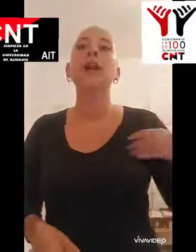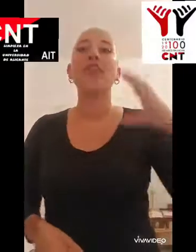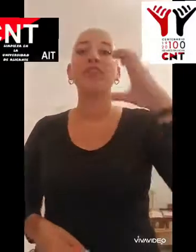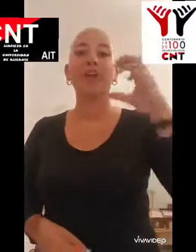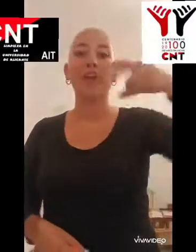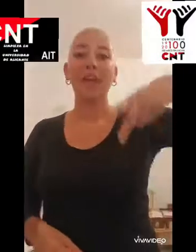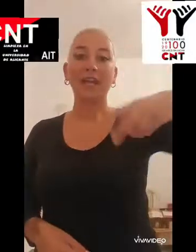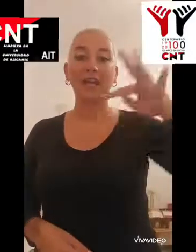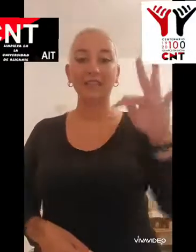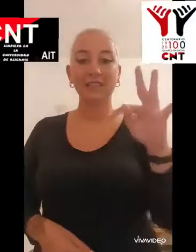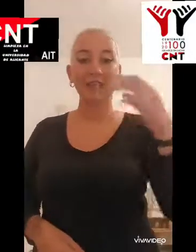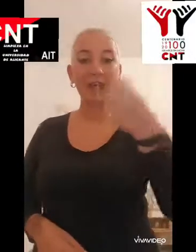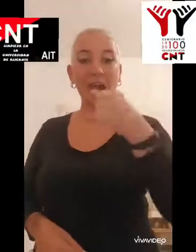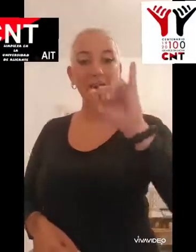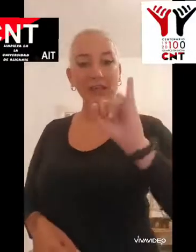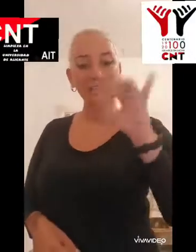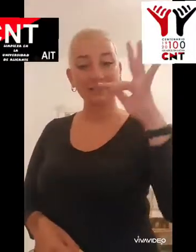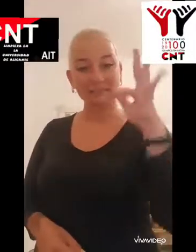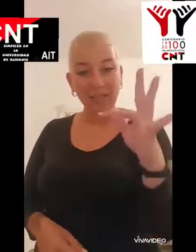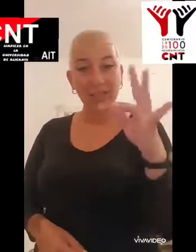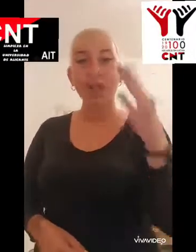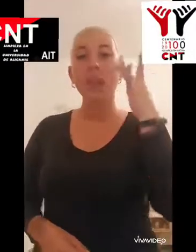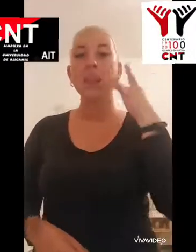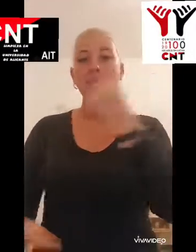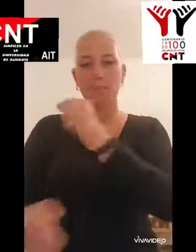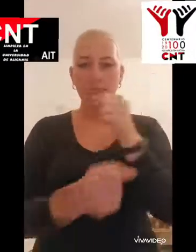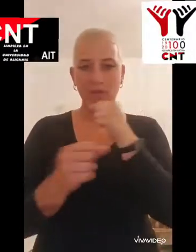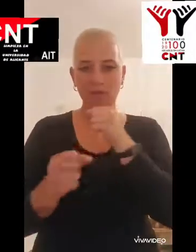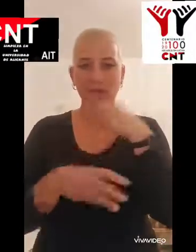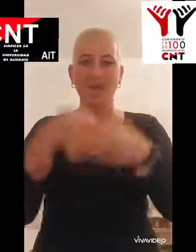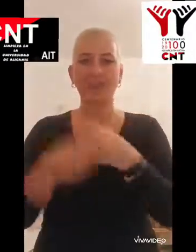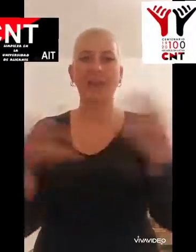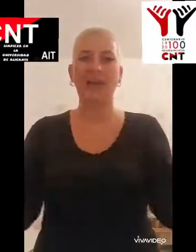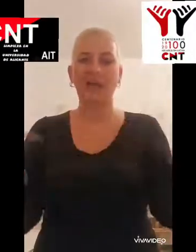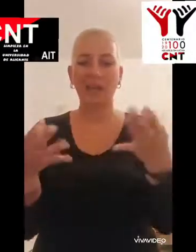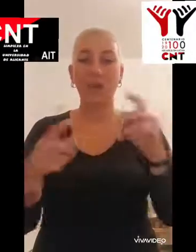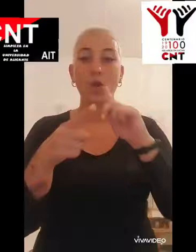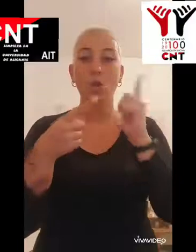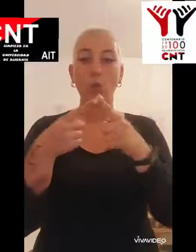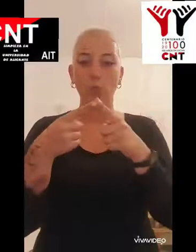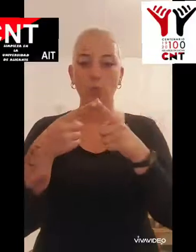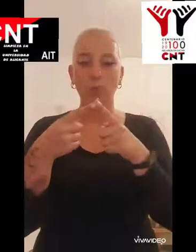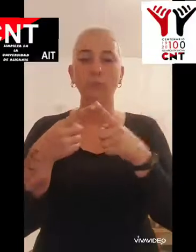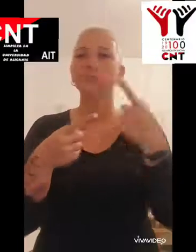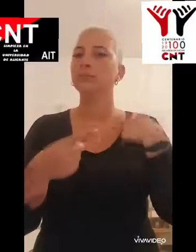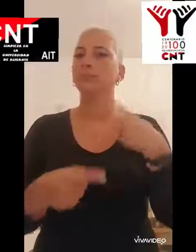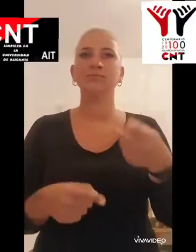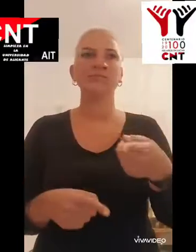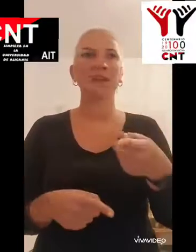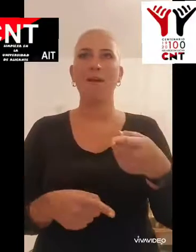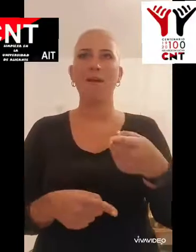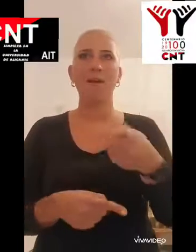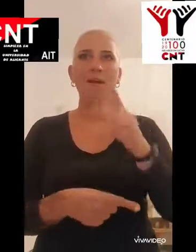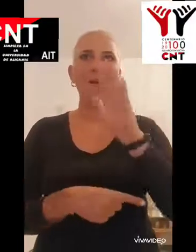la prohibición de la difusión de actas informativas, especificando que ha sido respaldado este reglamento por